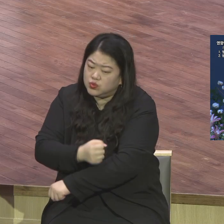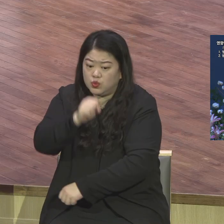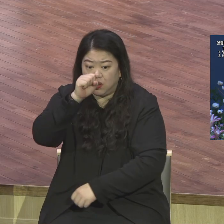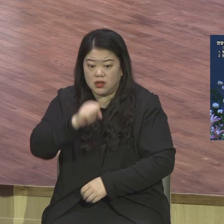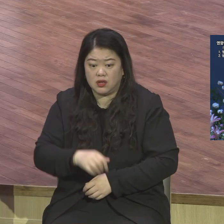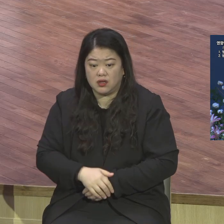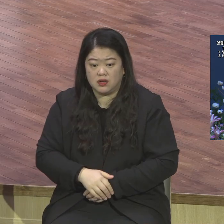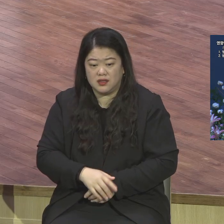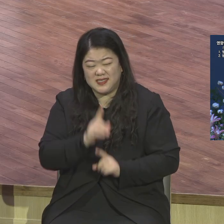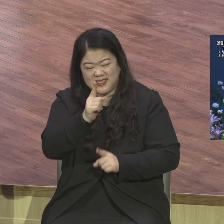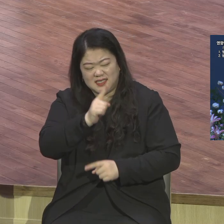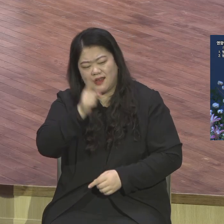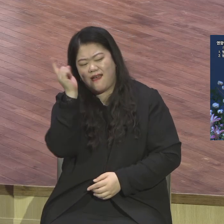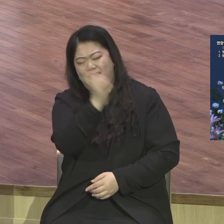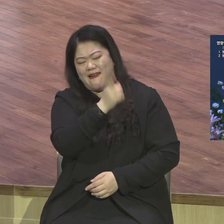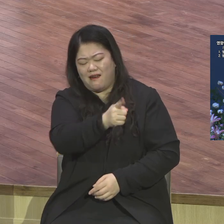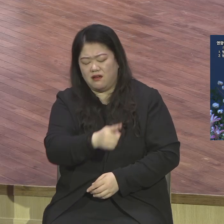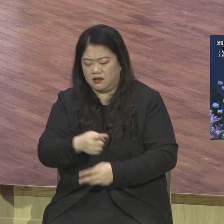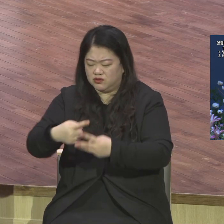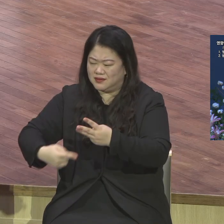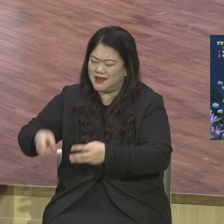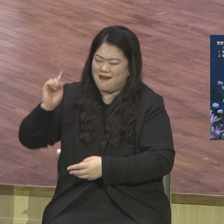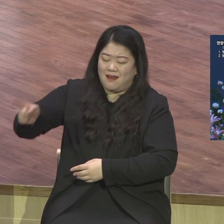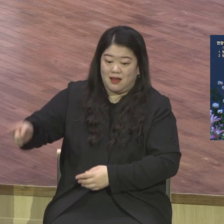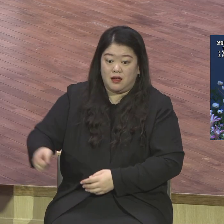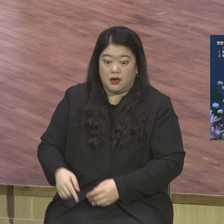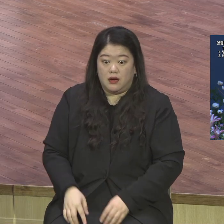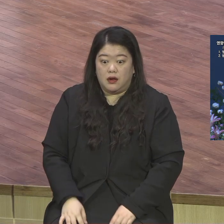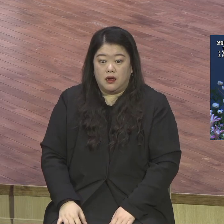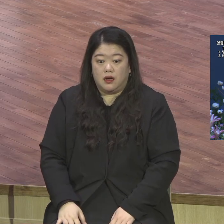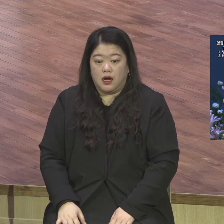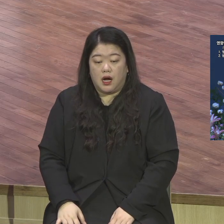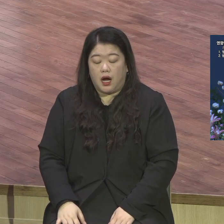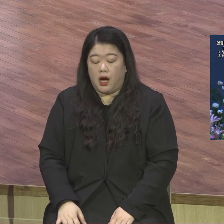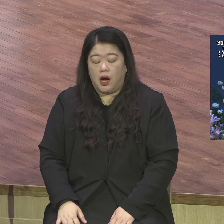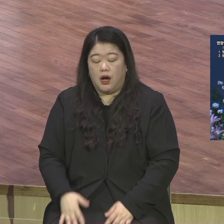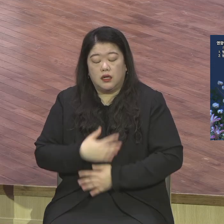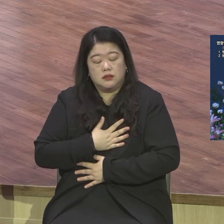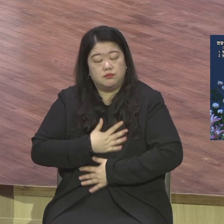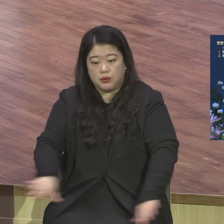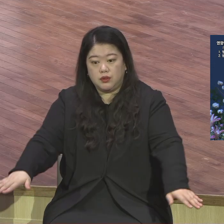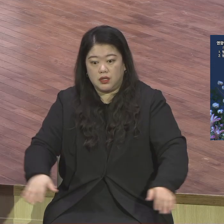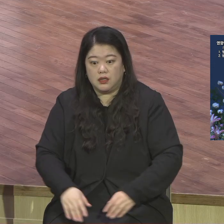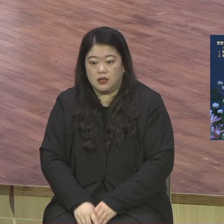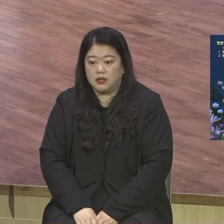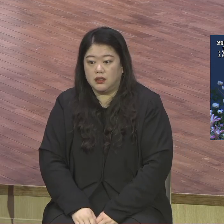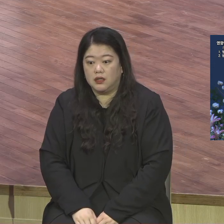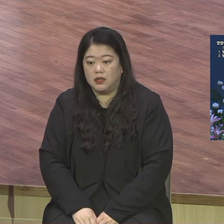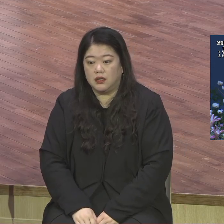비난하고 잘한 것도 꽈가지고 또 그건 잘못된 건 막 계속 서로 물고 뜨고